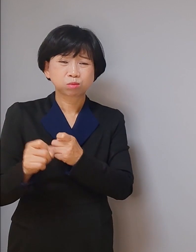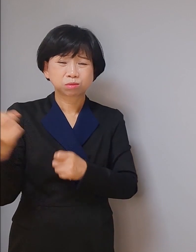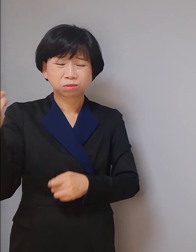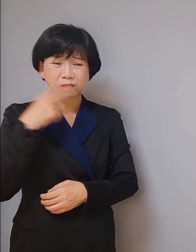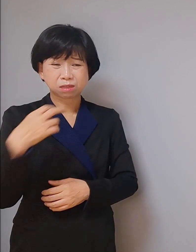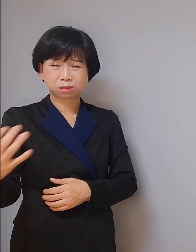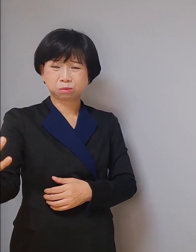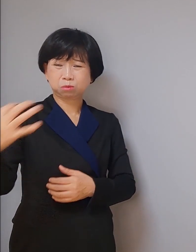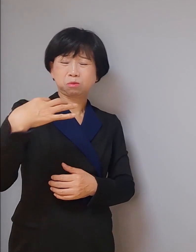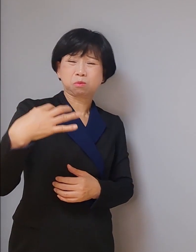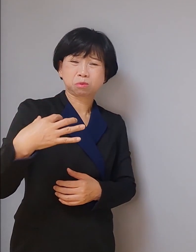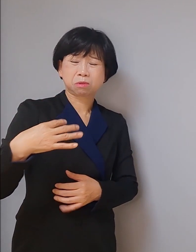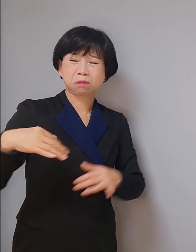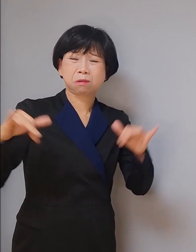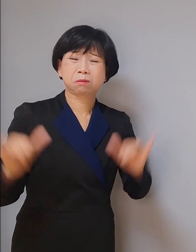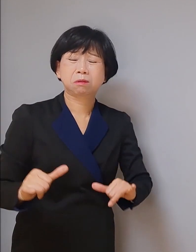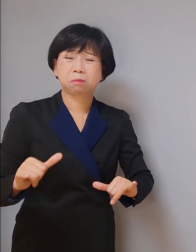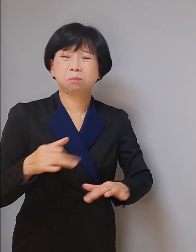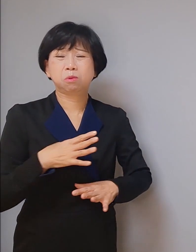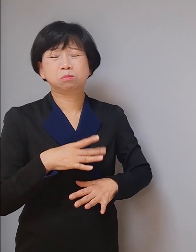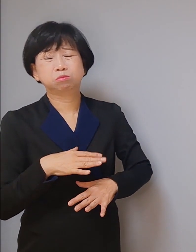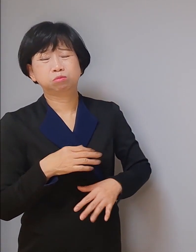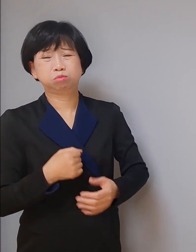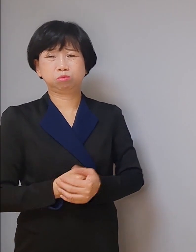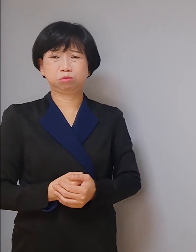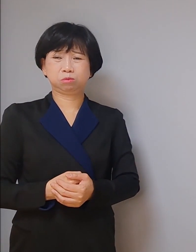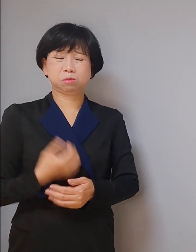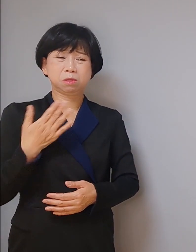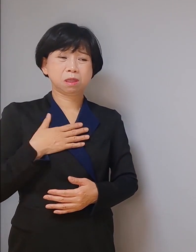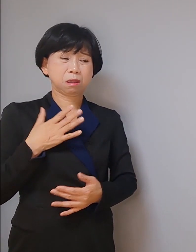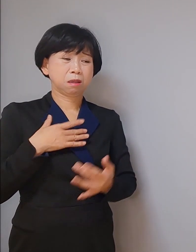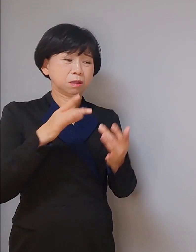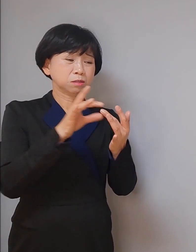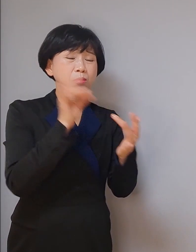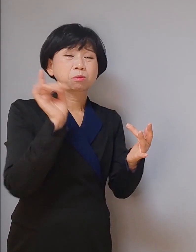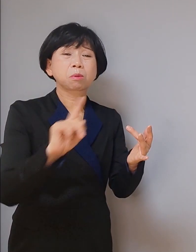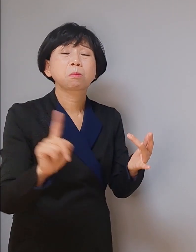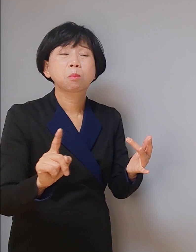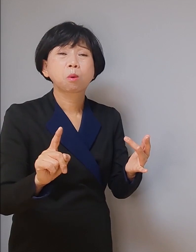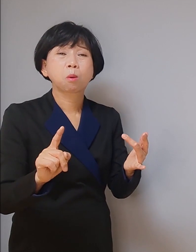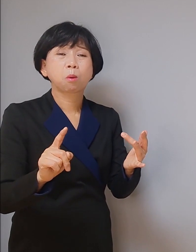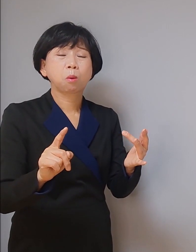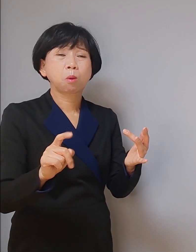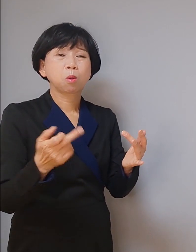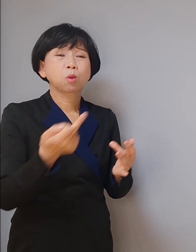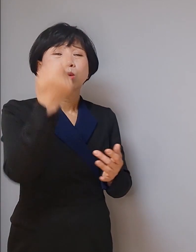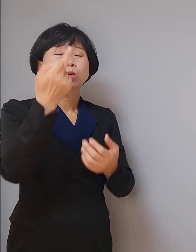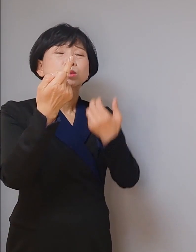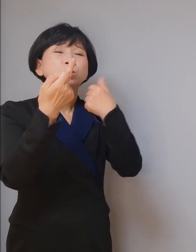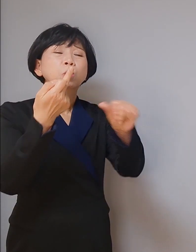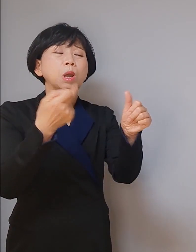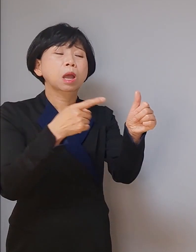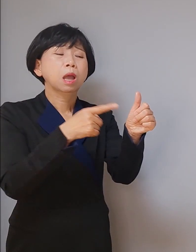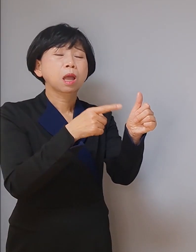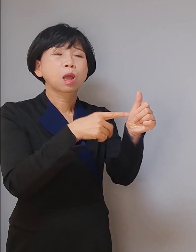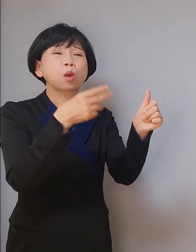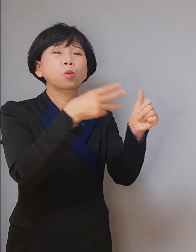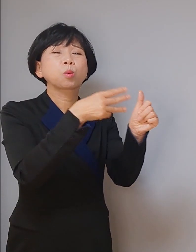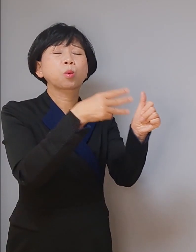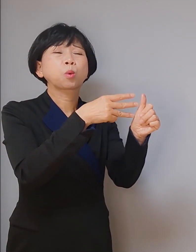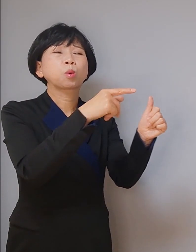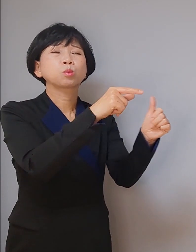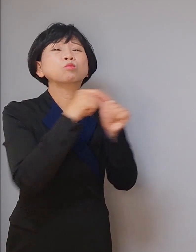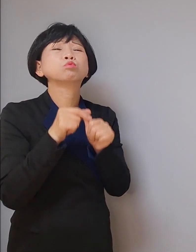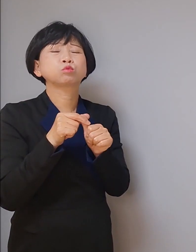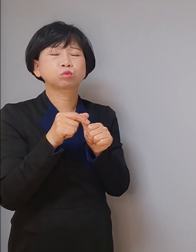두려움이 찾아오는 거예요. 자신의 선택으로 말미암아서 또 다른 두려움이 생긴 거죠. 또 한 가지, 아직